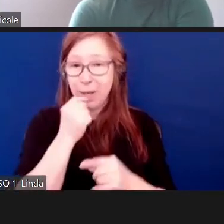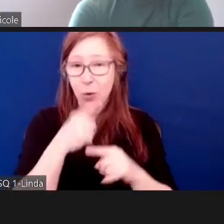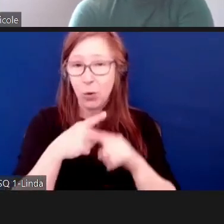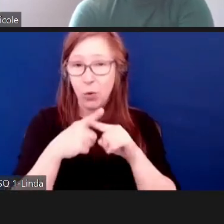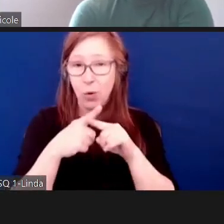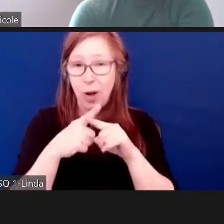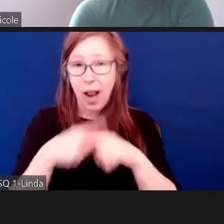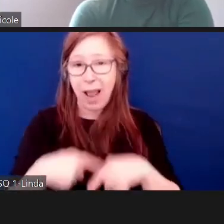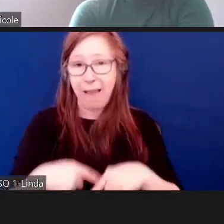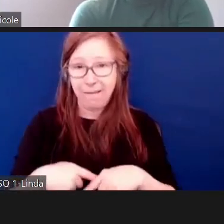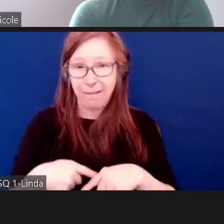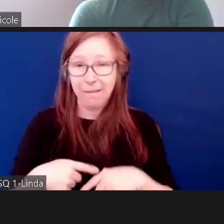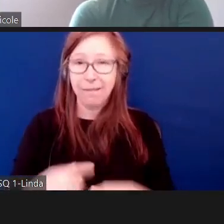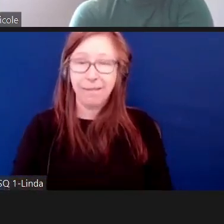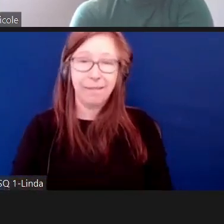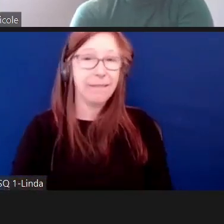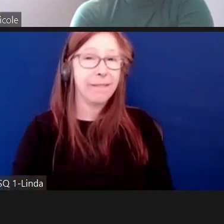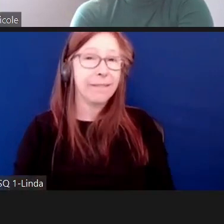Donc,